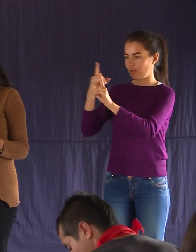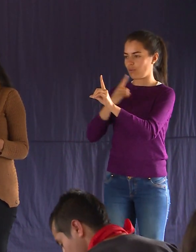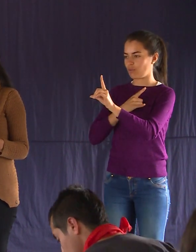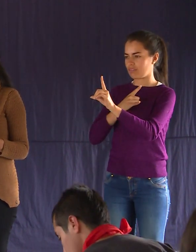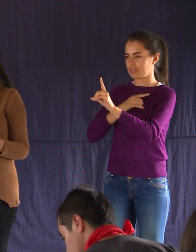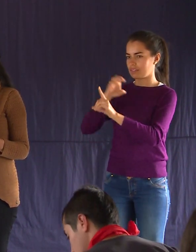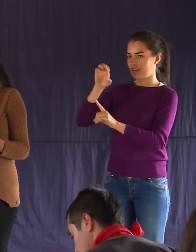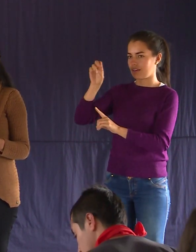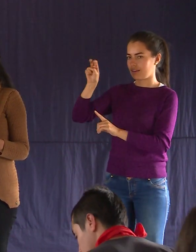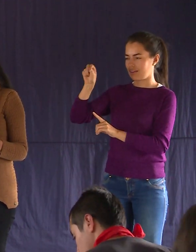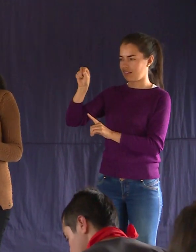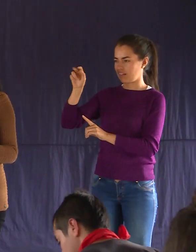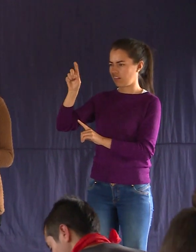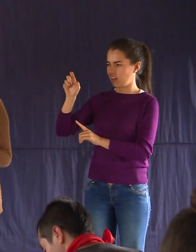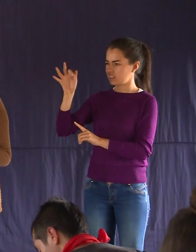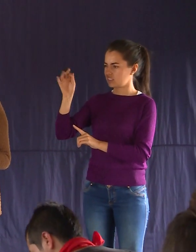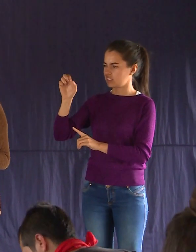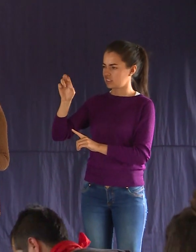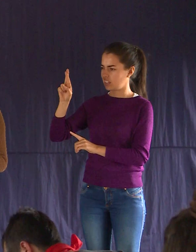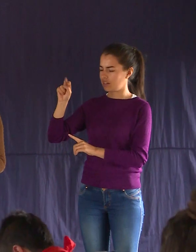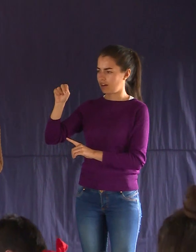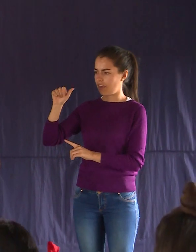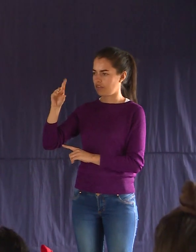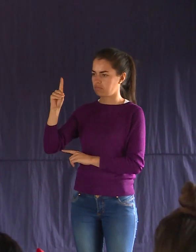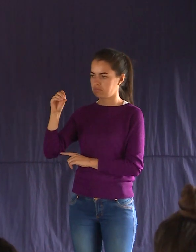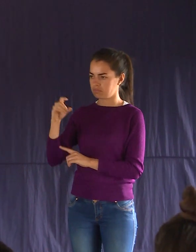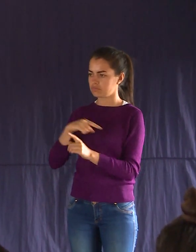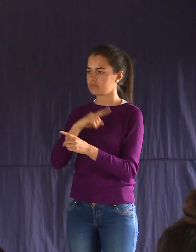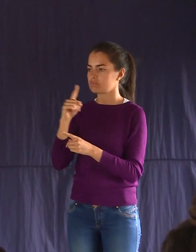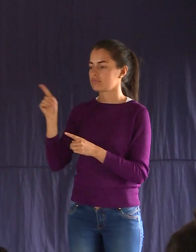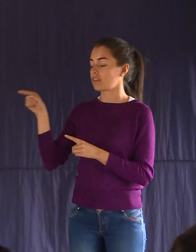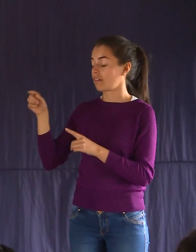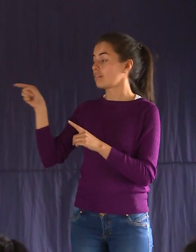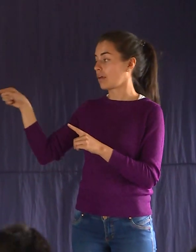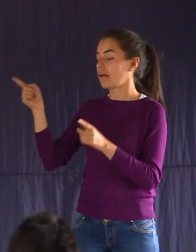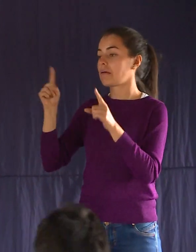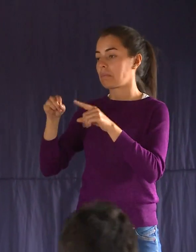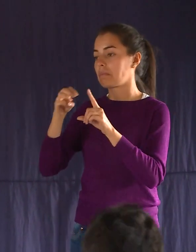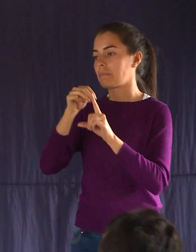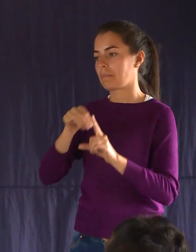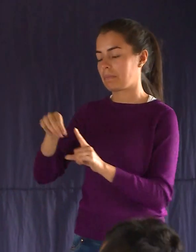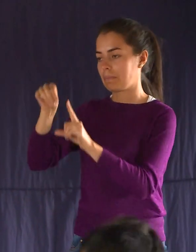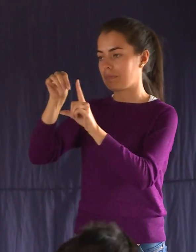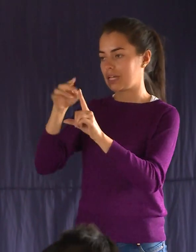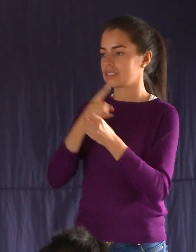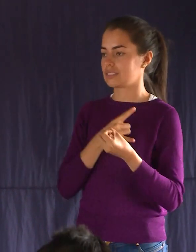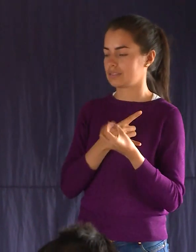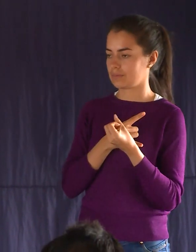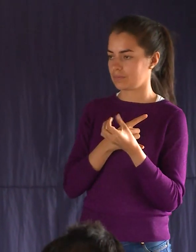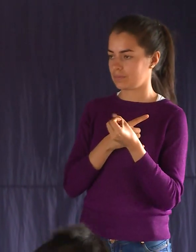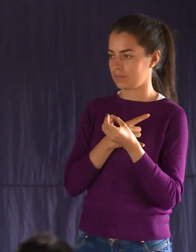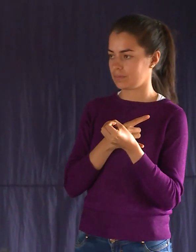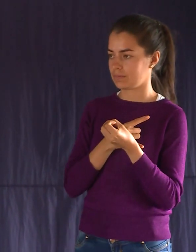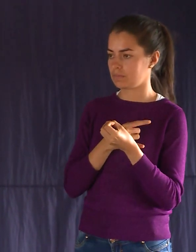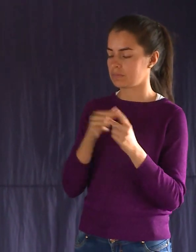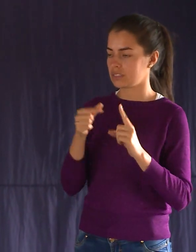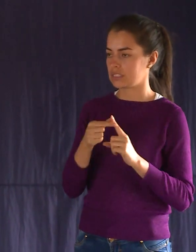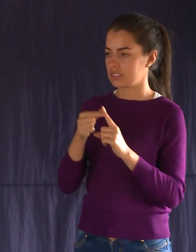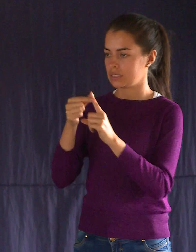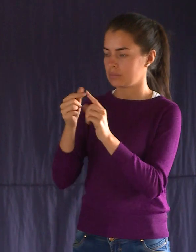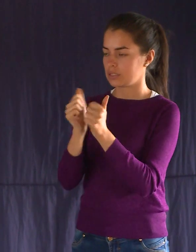Magíster en Educación de la Universidad Pedagógica Nacional, especialista en altos estudios del deporte de la Universidad Jorge Tadeo